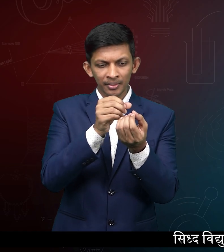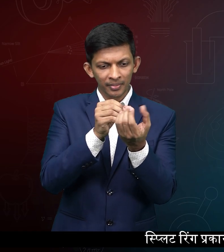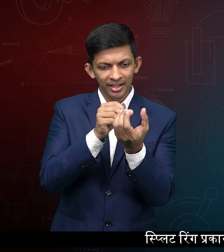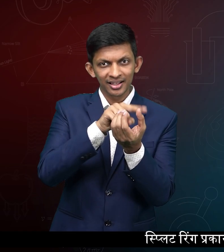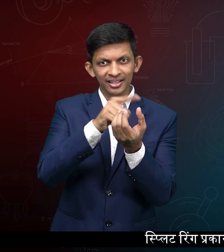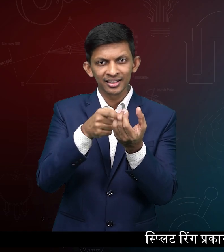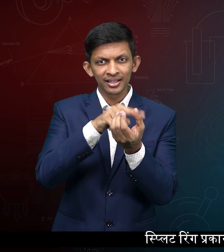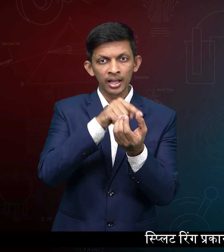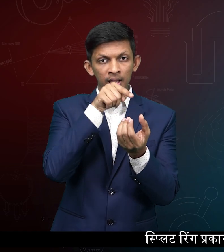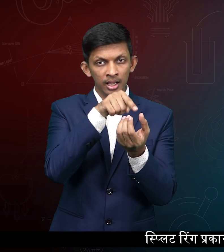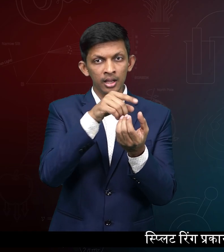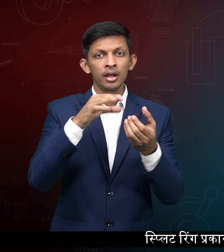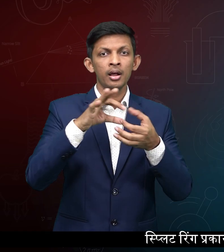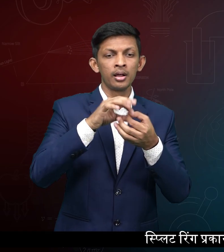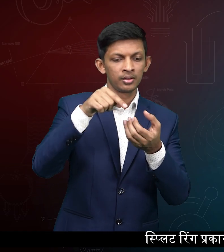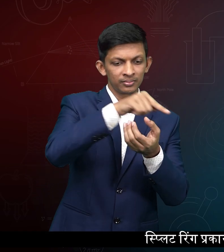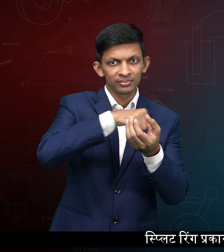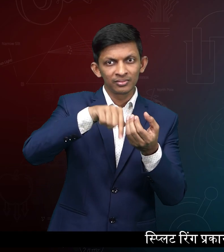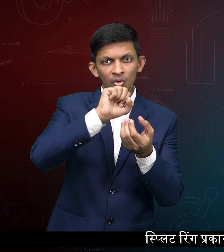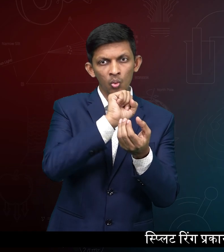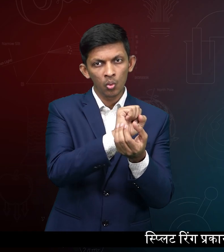स्प्लिंट रिंग प्रकारचा कम्युटेटर वापरणे आवश्यक आहे.